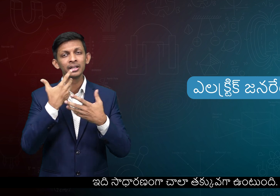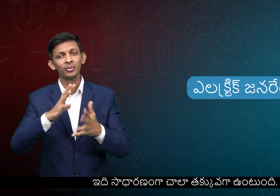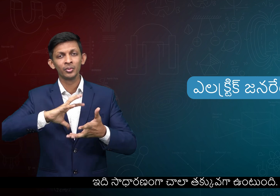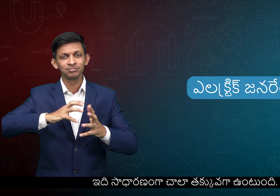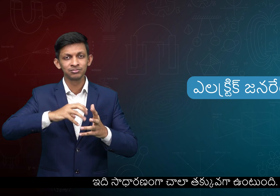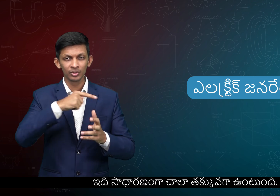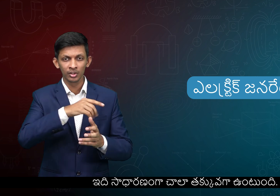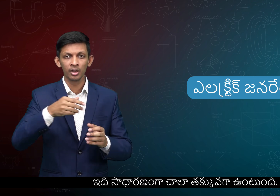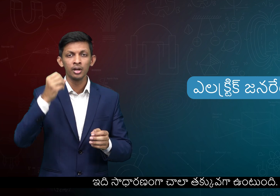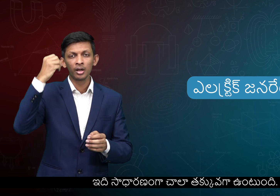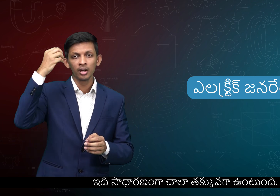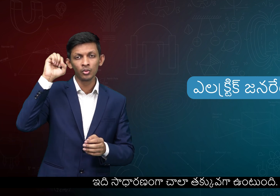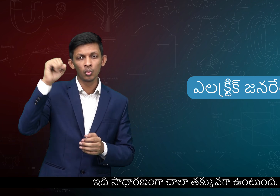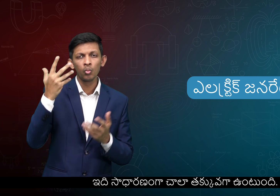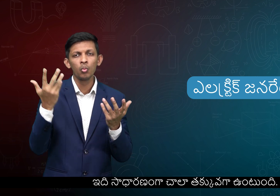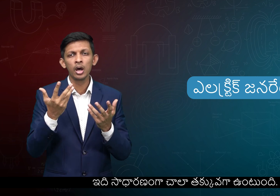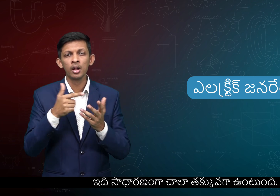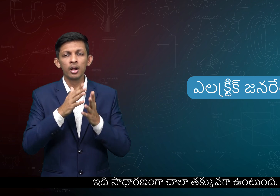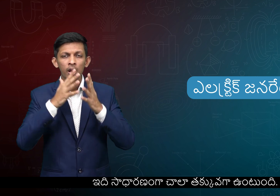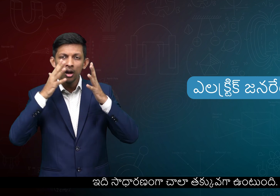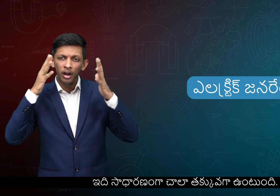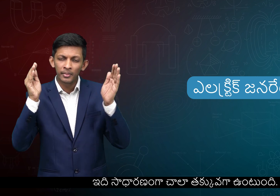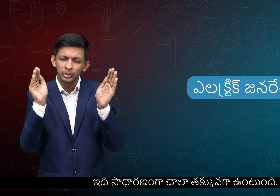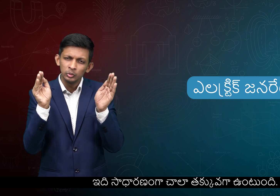ఇది సాధారణంగా చాలా తక్కువగా ఉంటుంది.